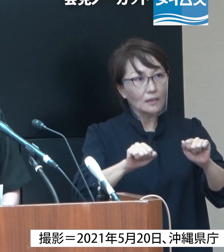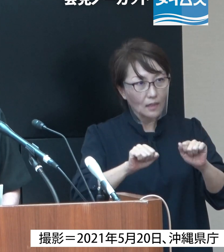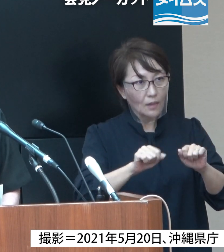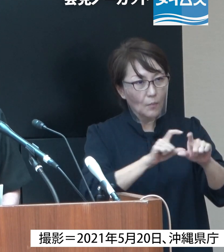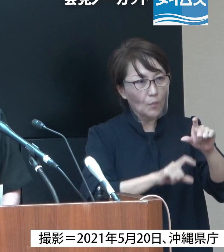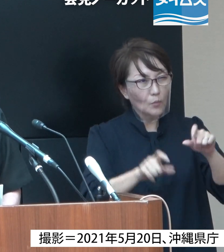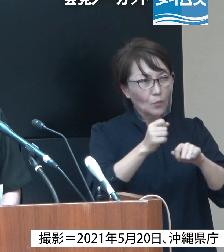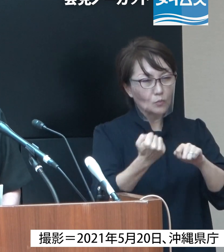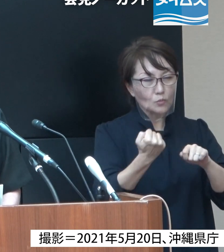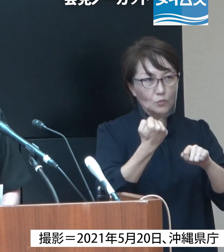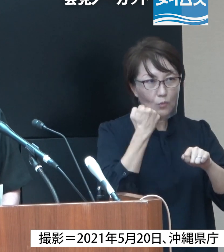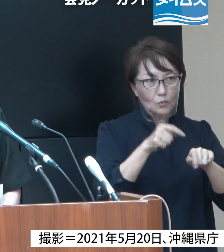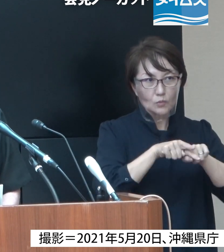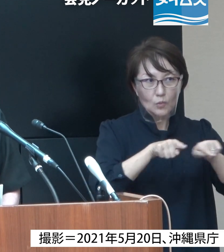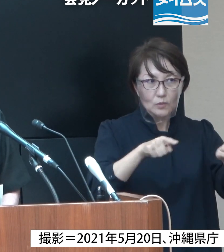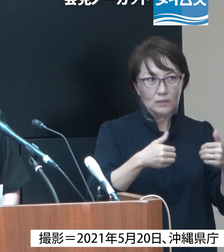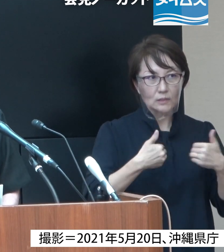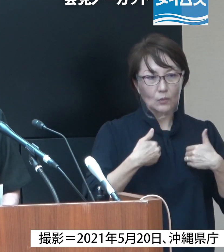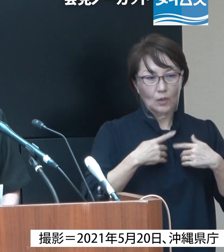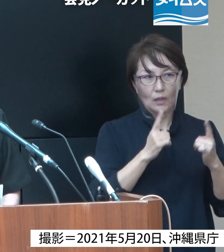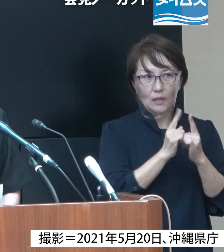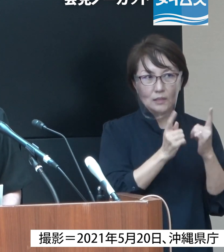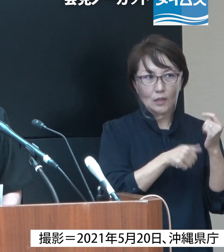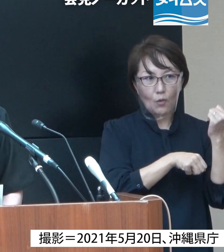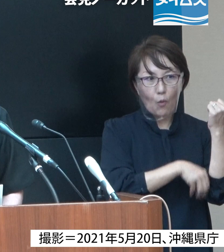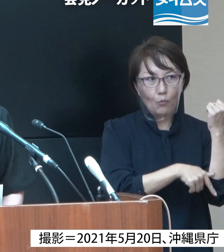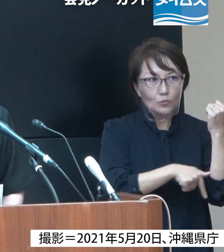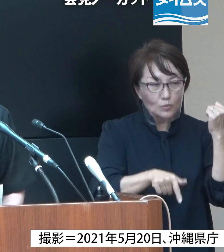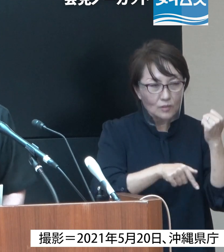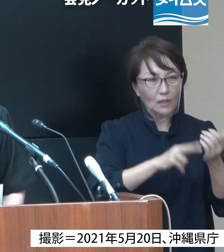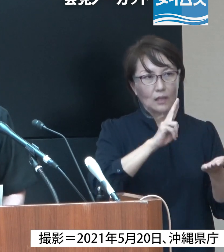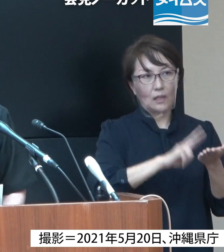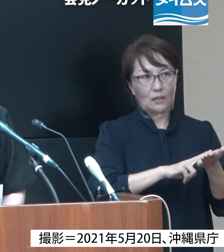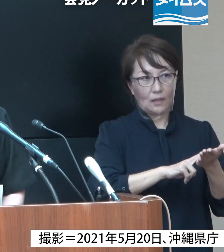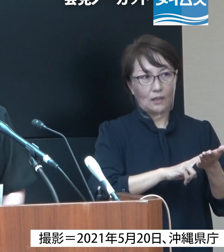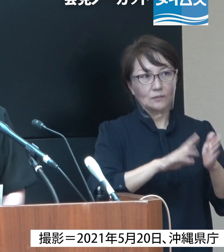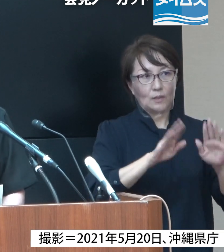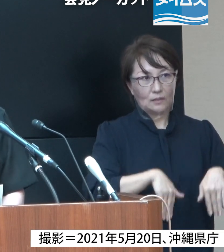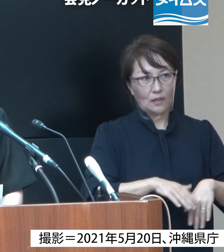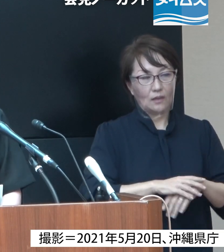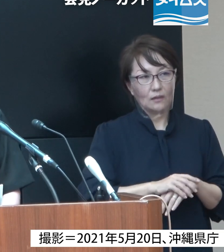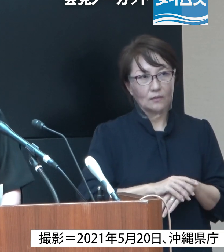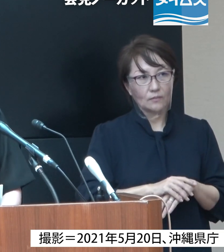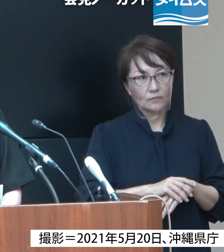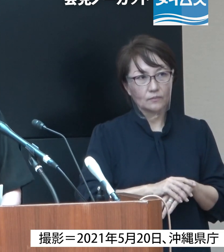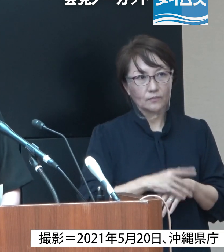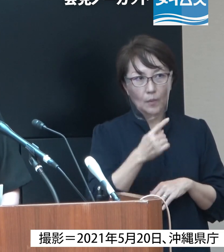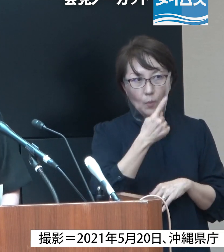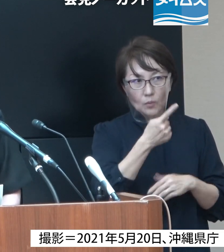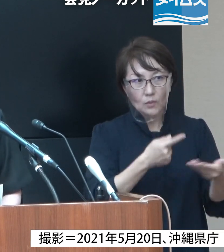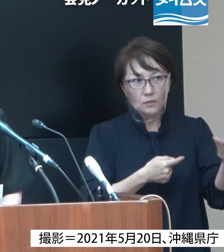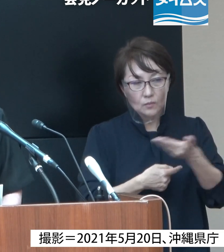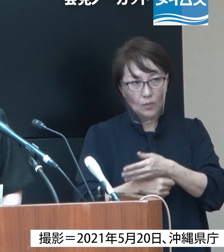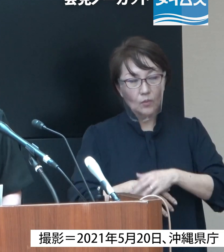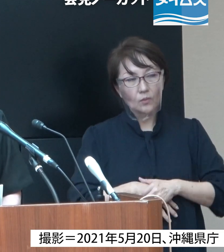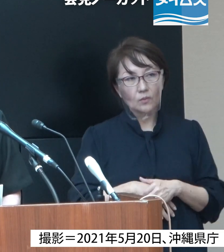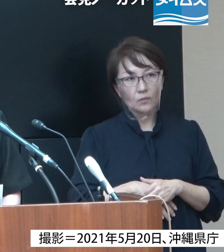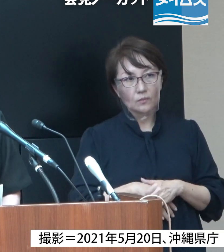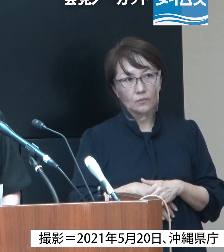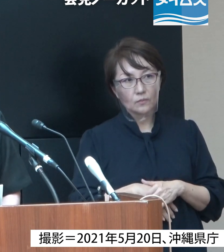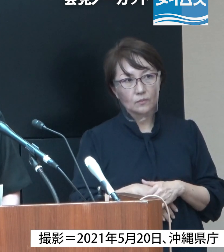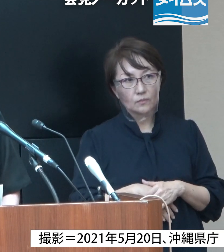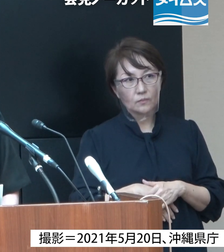と、対策本部で決定をさせていただいたということです。 もう一点お伺いしたいんですけれ